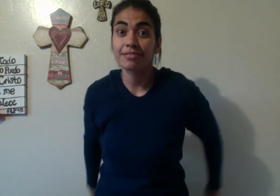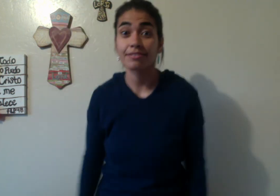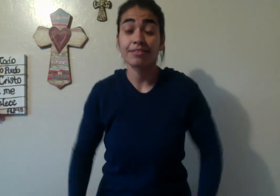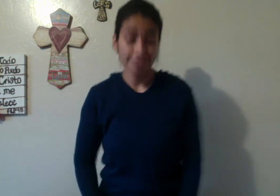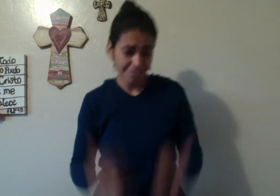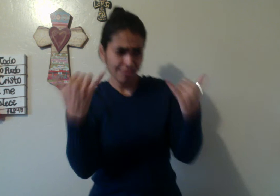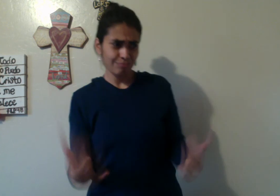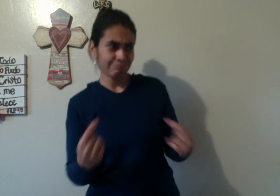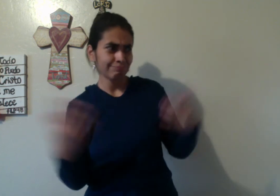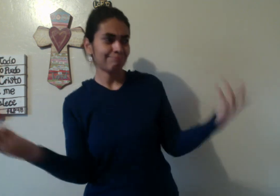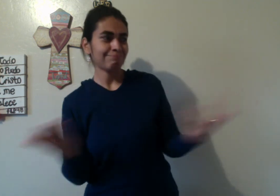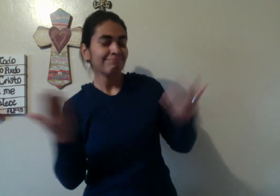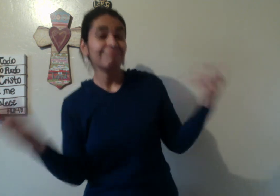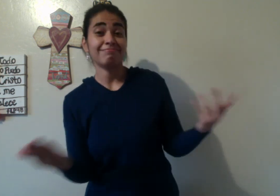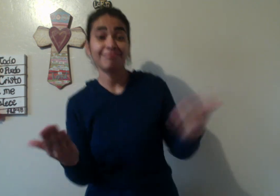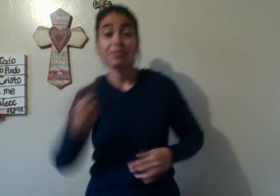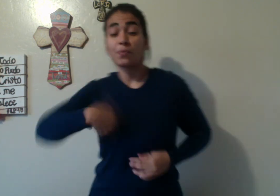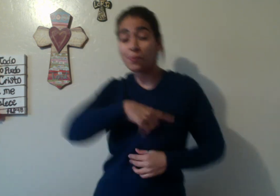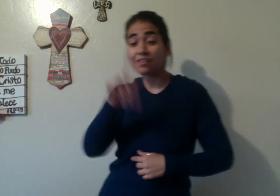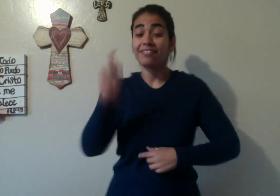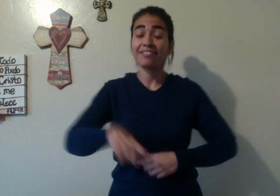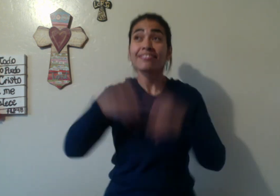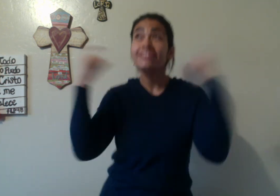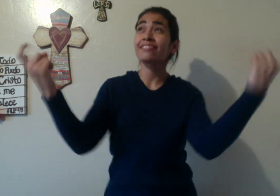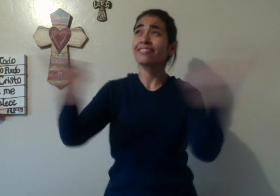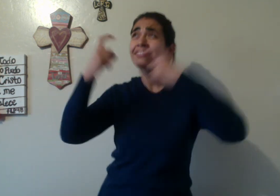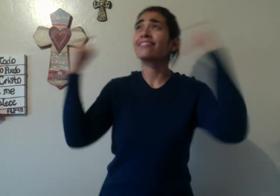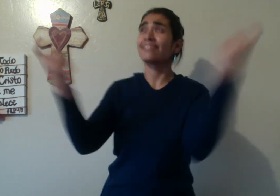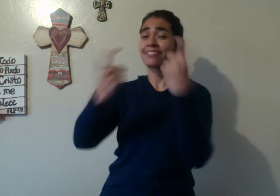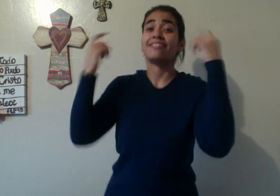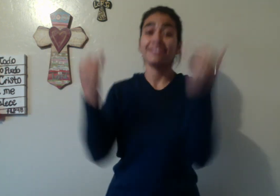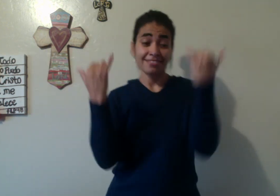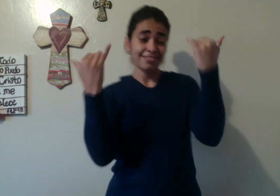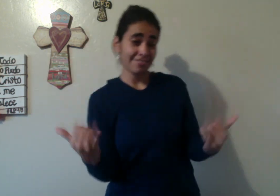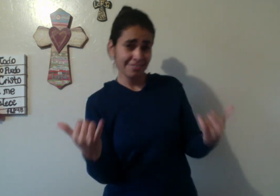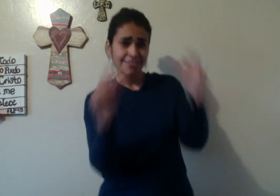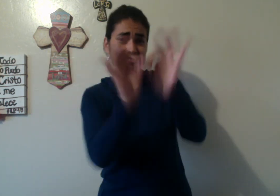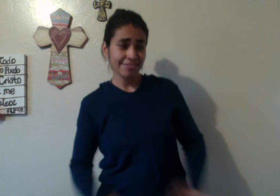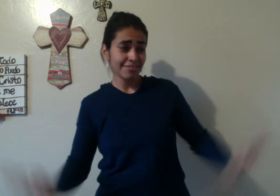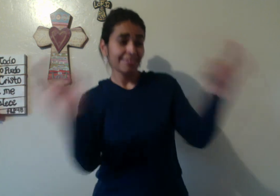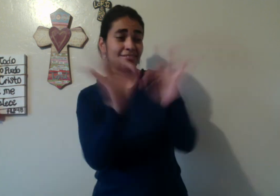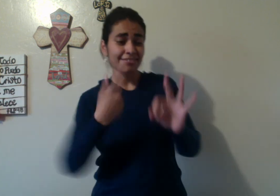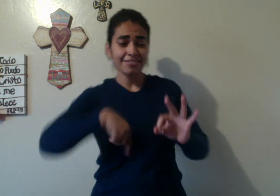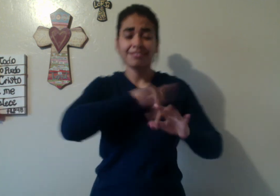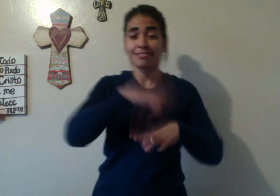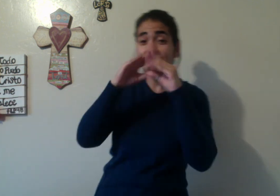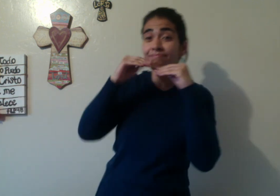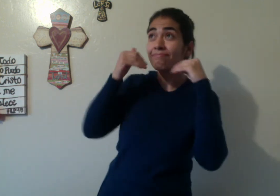conquistada. Ha llegado mi tiempo. Es tiempo de celebrar, es tiempo de sonreír, cantar a Dios